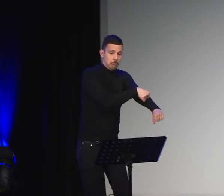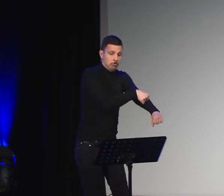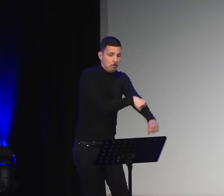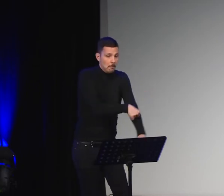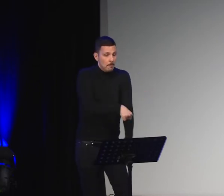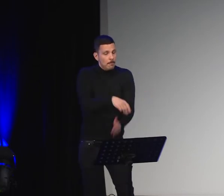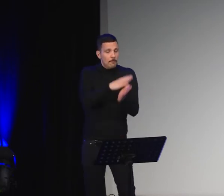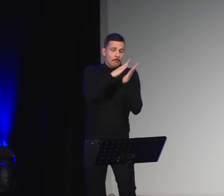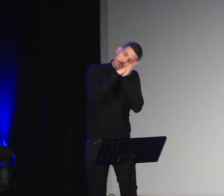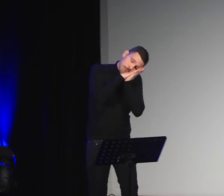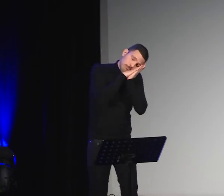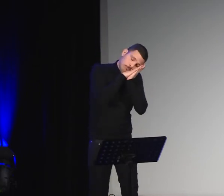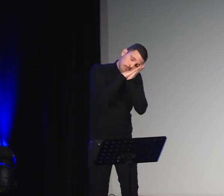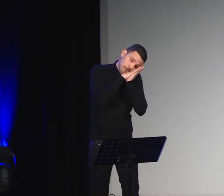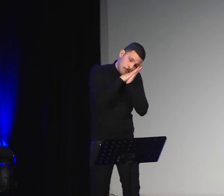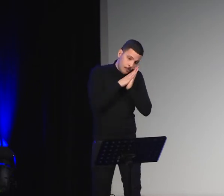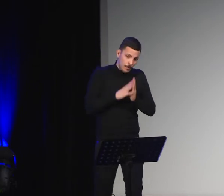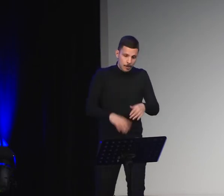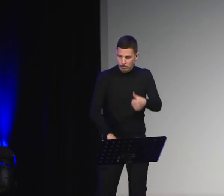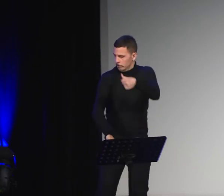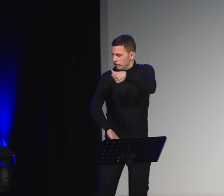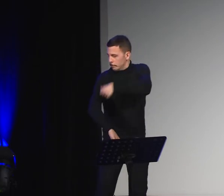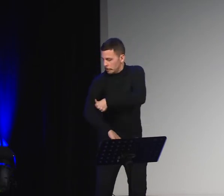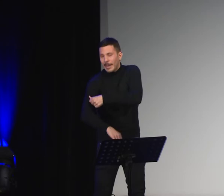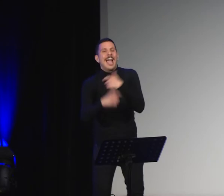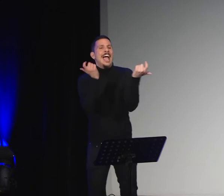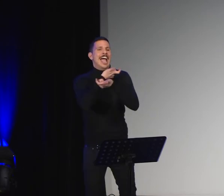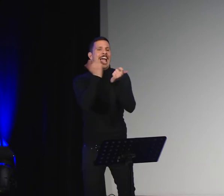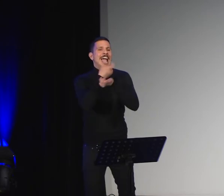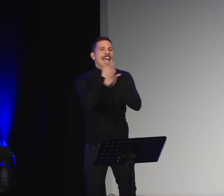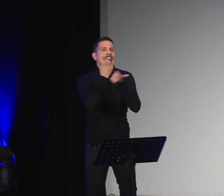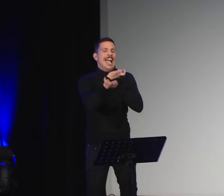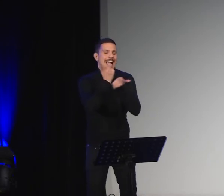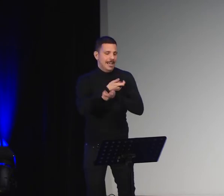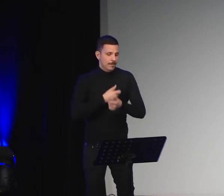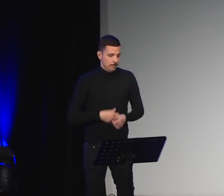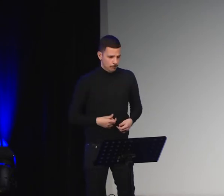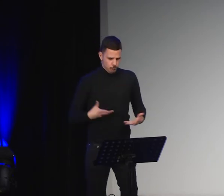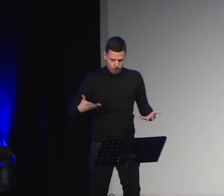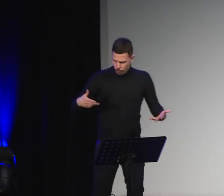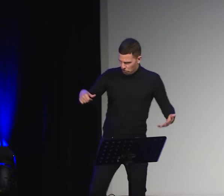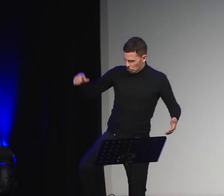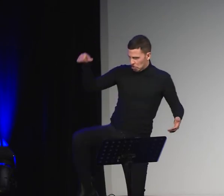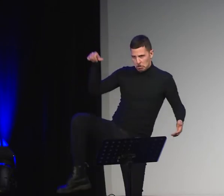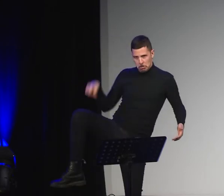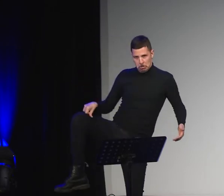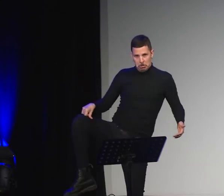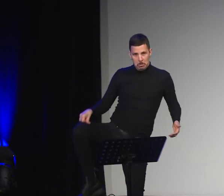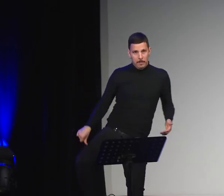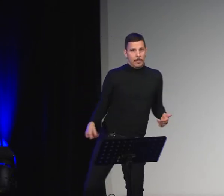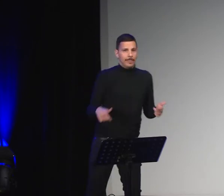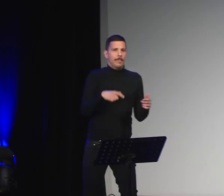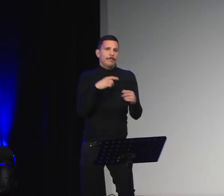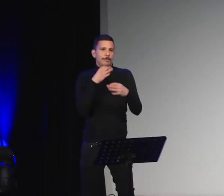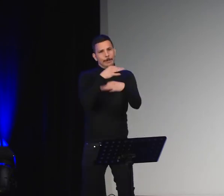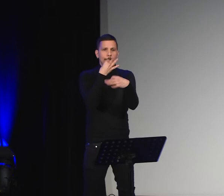pour parler, une touche sur le ventre pour ne plus être saoul. Il avalait des pilules, il appuyait sur des images, il se